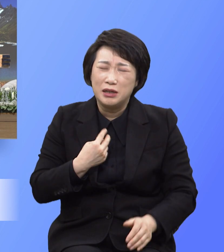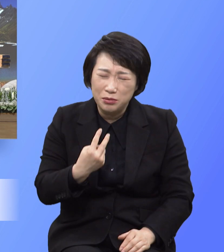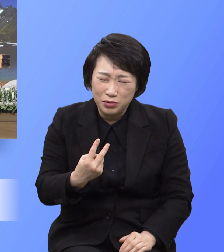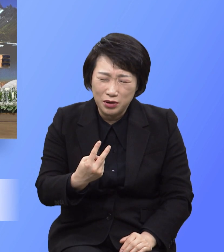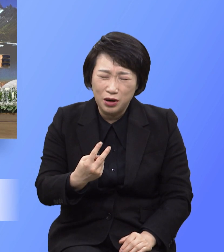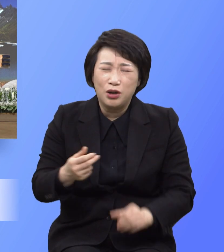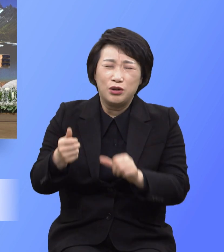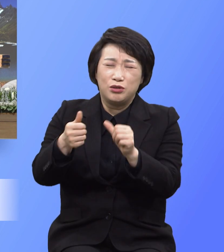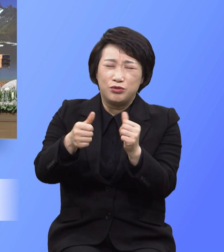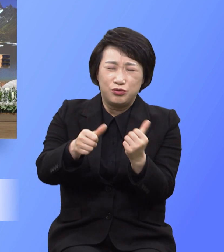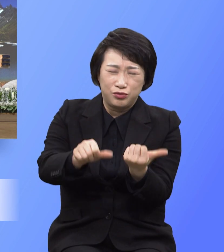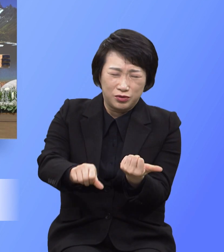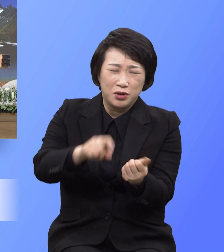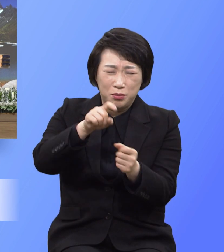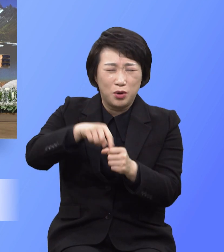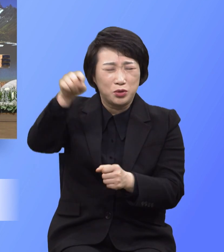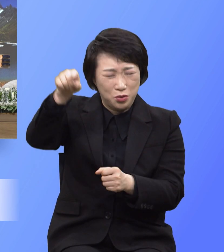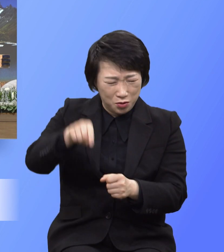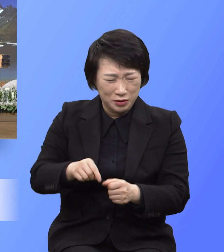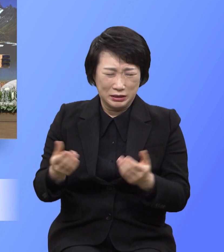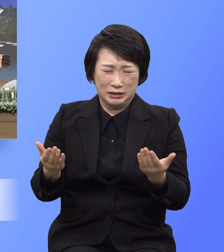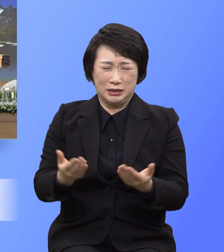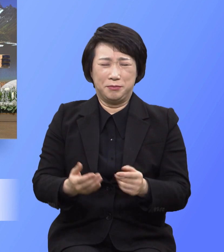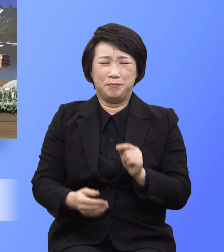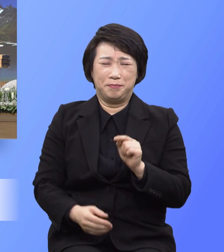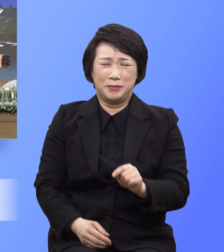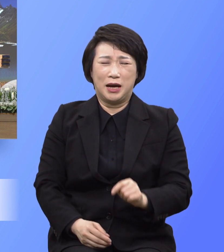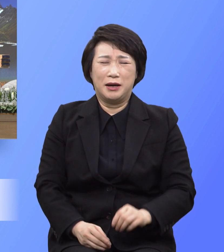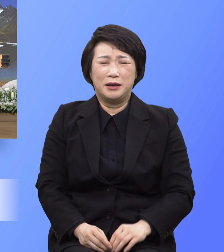고의적으로 죽으러 오신 그것입니다.